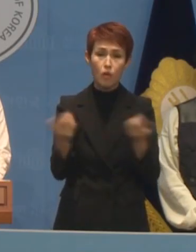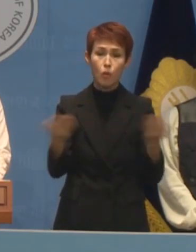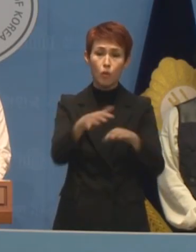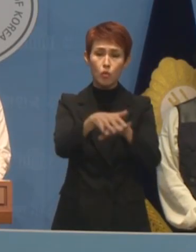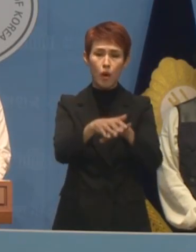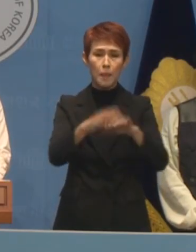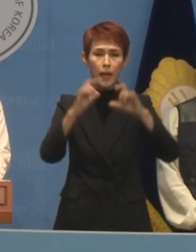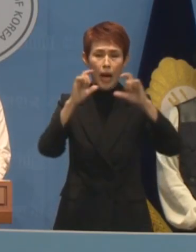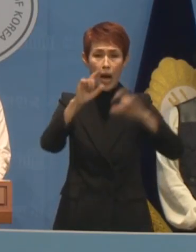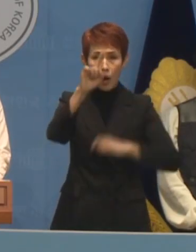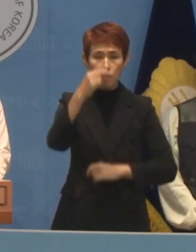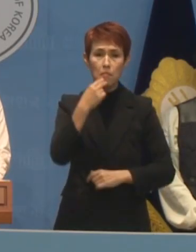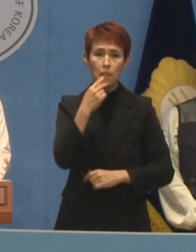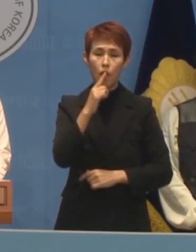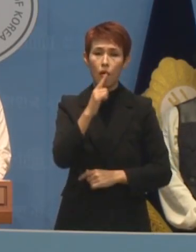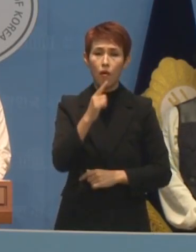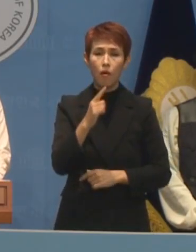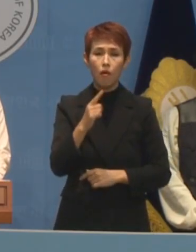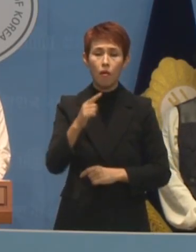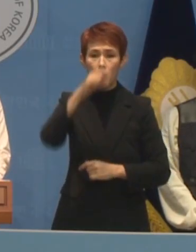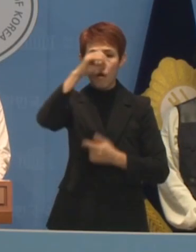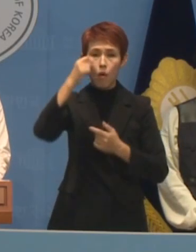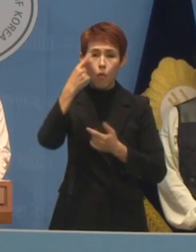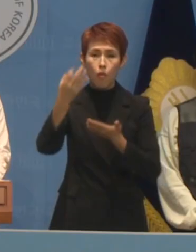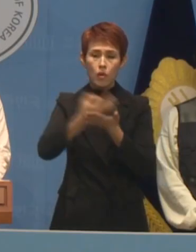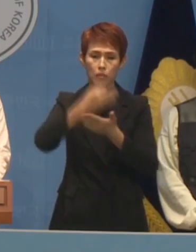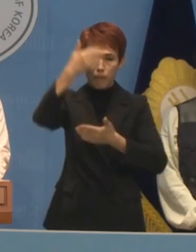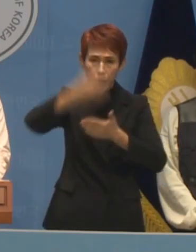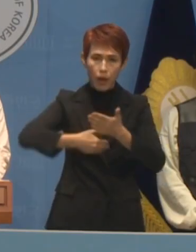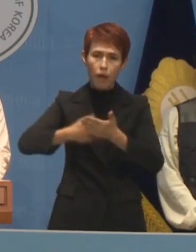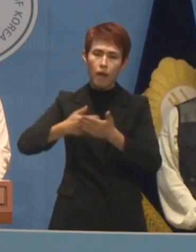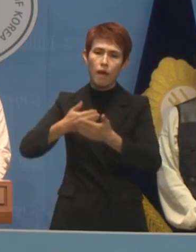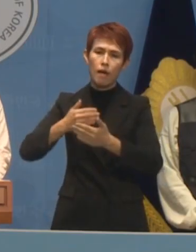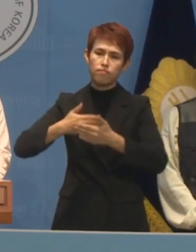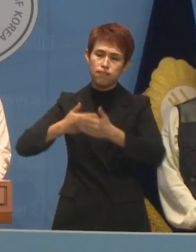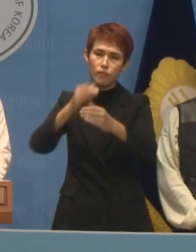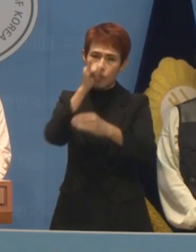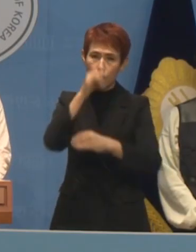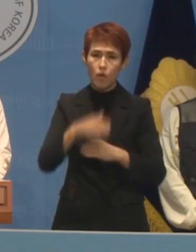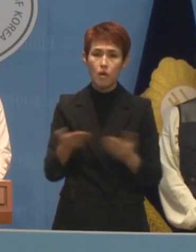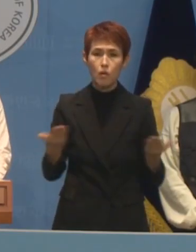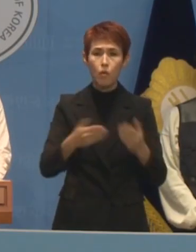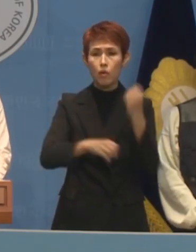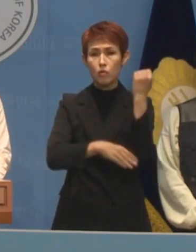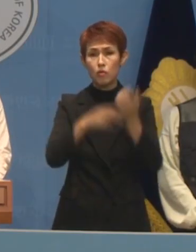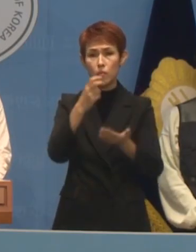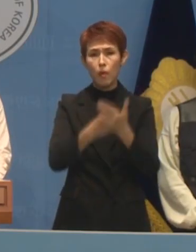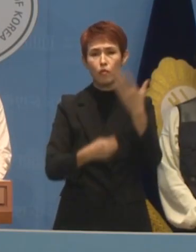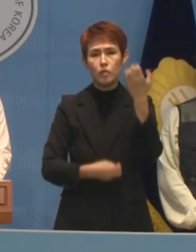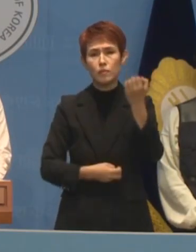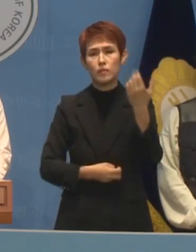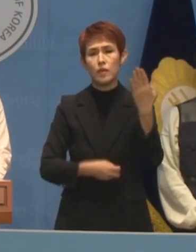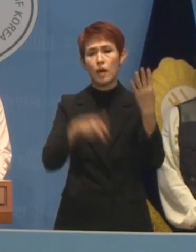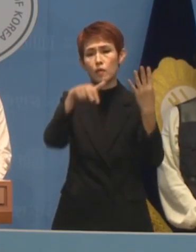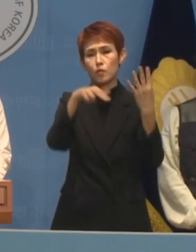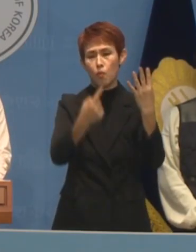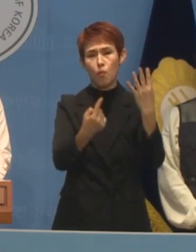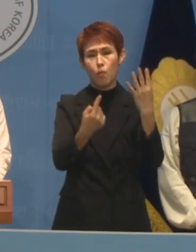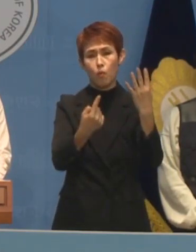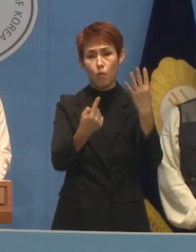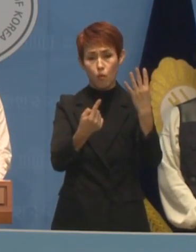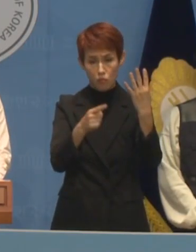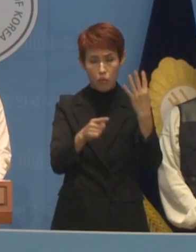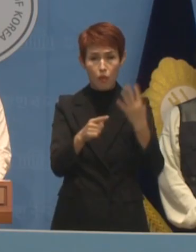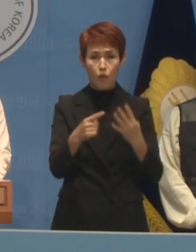없이 일방적인 급여 감축안을 강행한 것입니다. 이는 근로기준법 제94조 규칙의 작성 변경 절차가